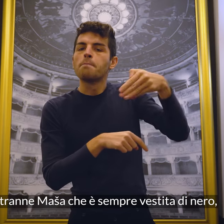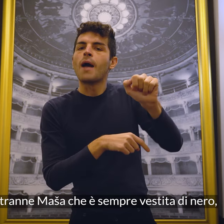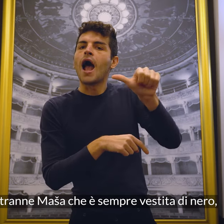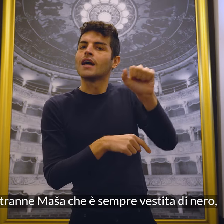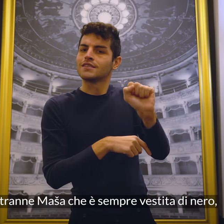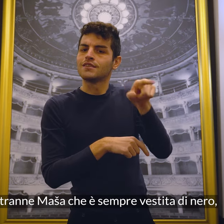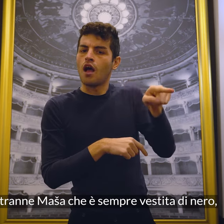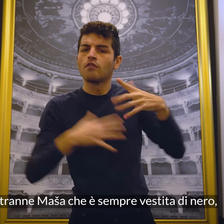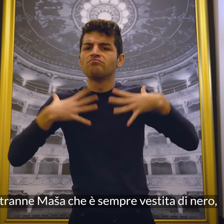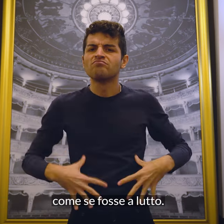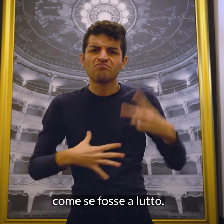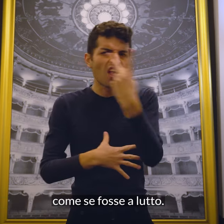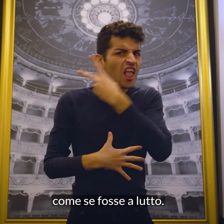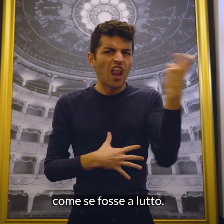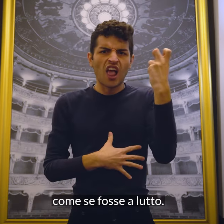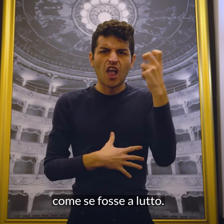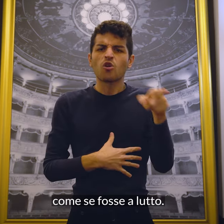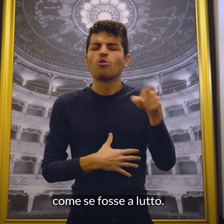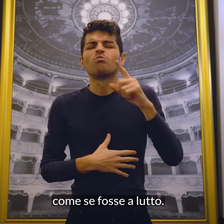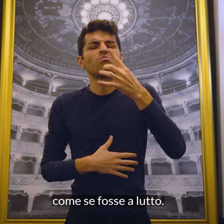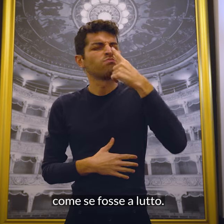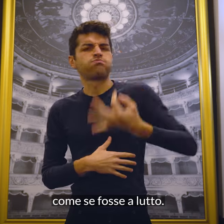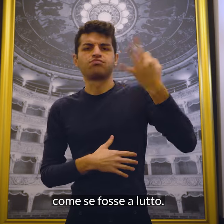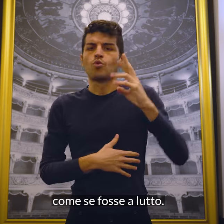vestita di nero come se fosse a lutto